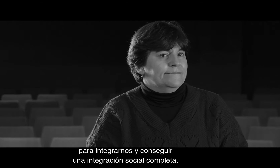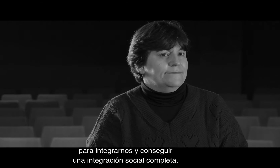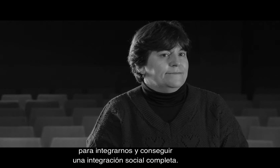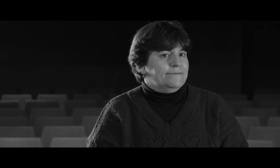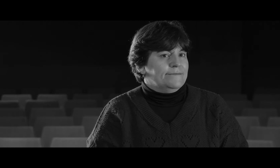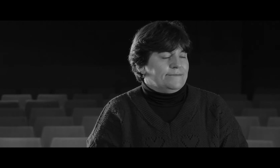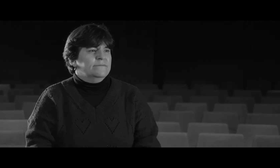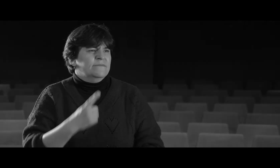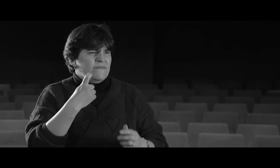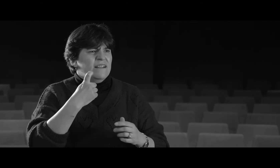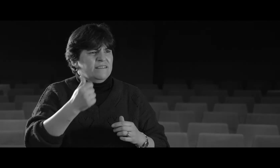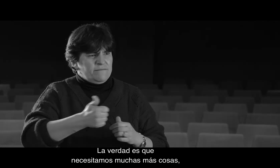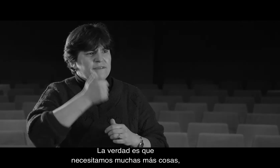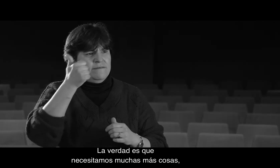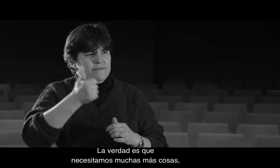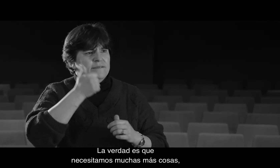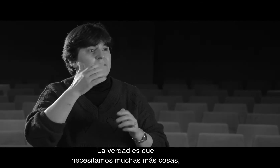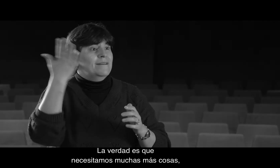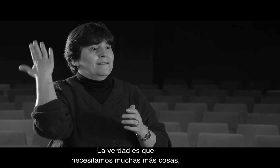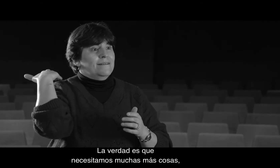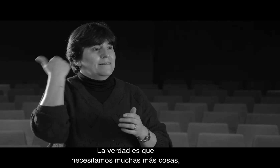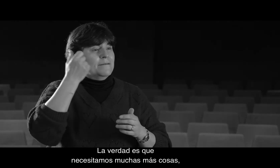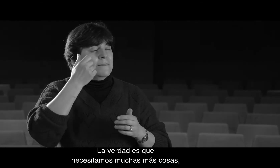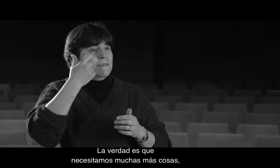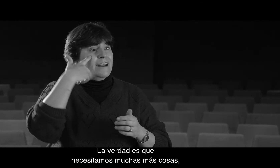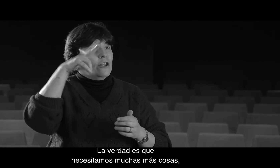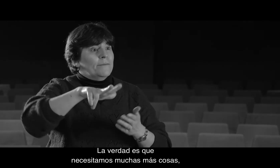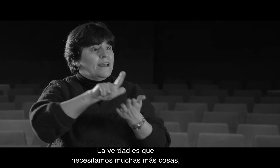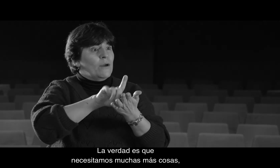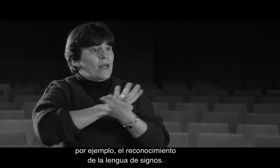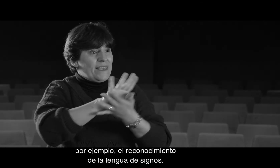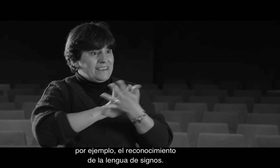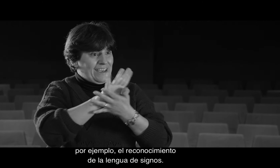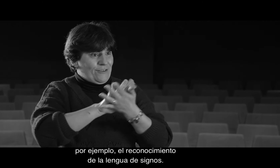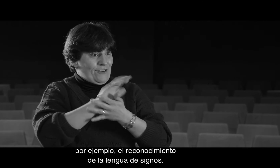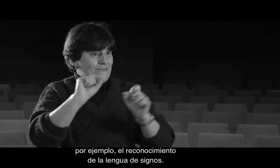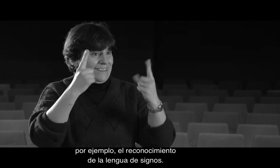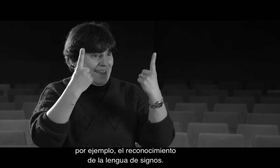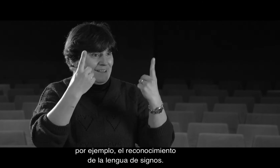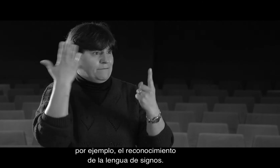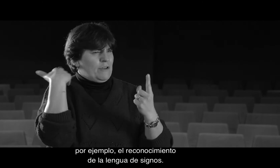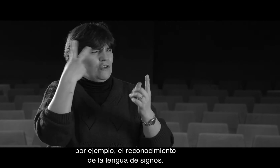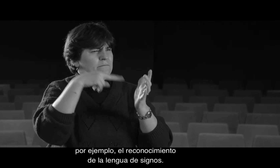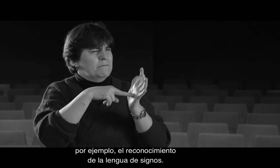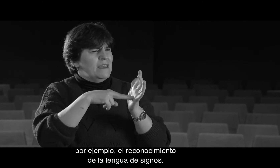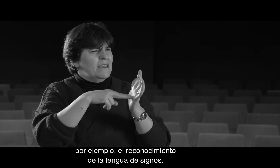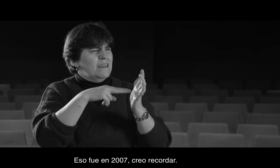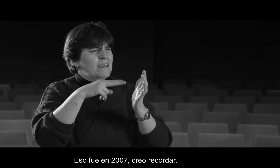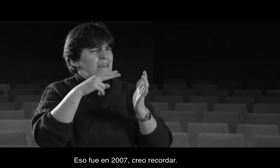completa. Pues la verdad es que necesitamos muchas más cosas. Por ejemplo, el reconocimiento de la lengua de signos, eso fue